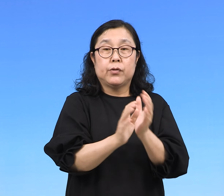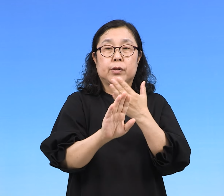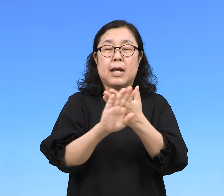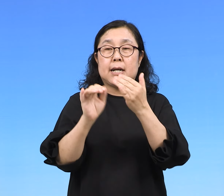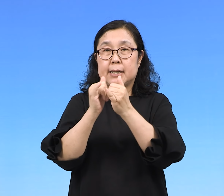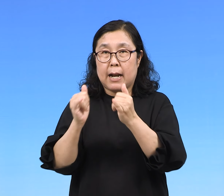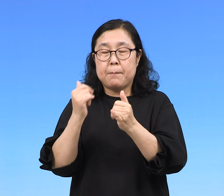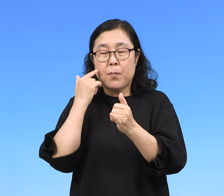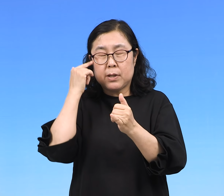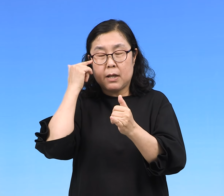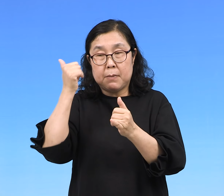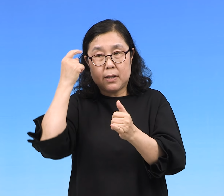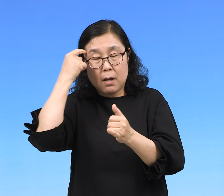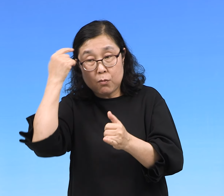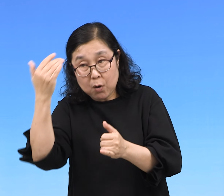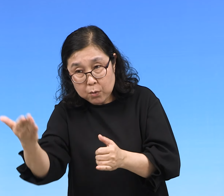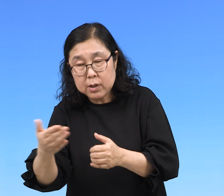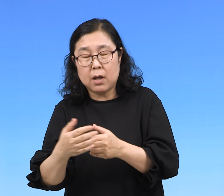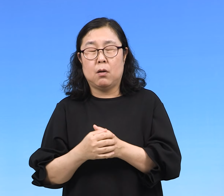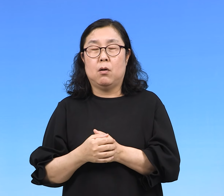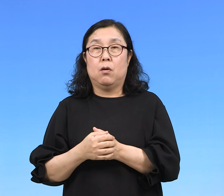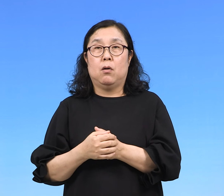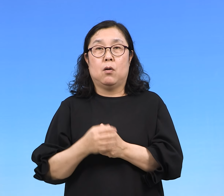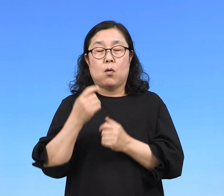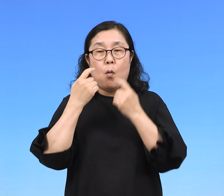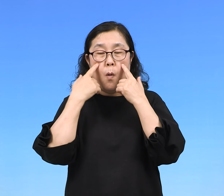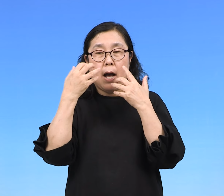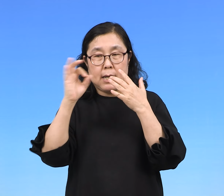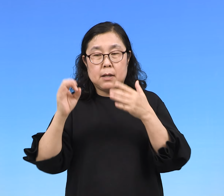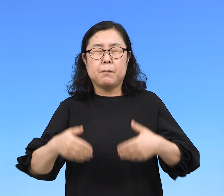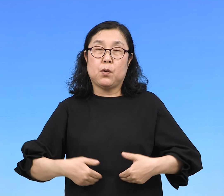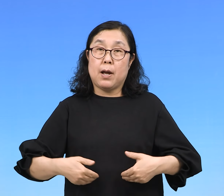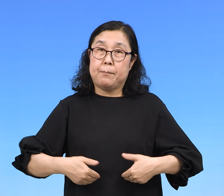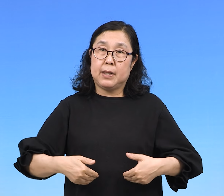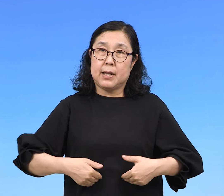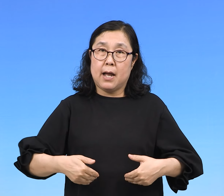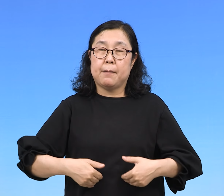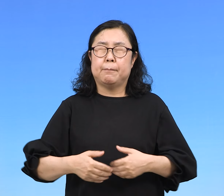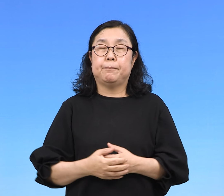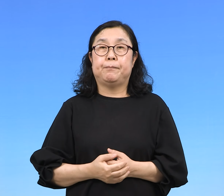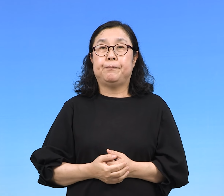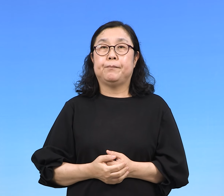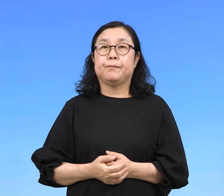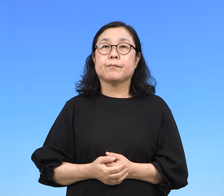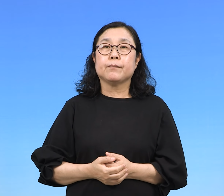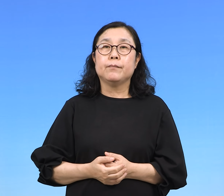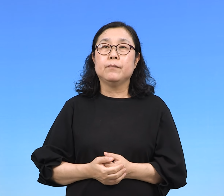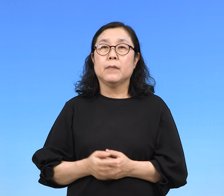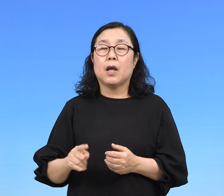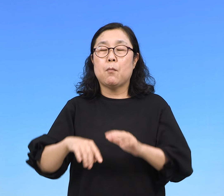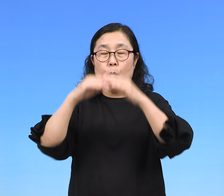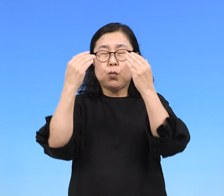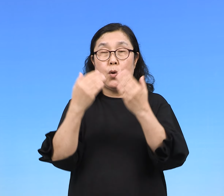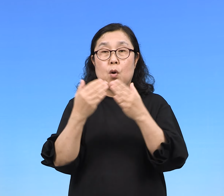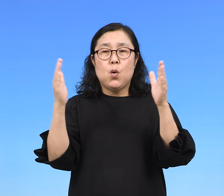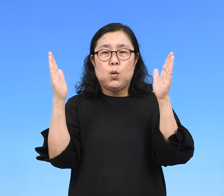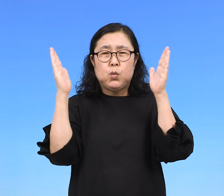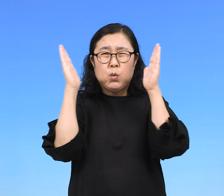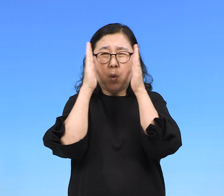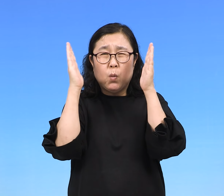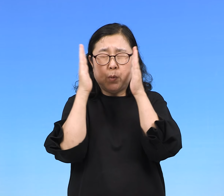확인하셔야 돼. 교역자들한테 이게 어떤 거냐고, 왜 이렇게 말하지 못하게 하느냐고. 이게 다 지금 그 좁은 생각,